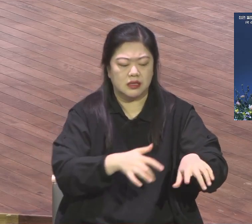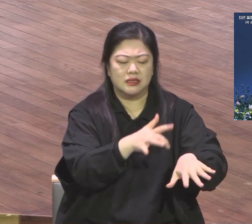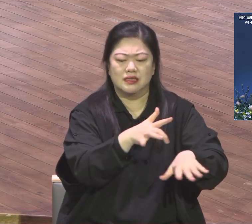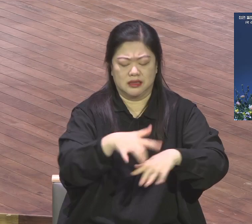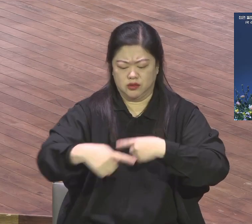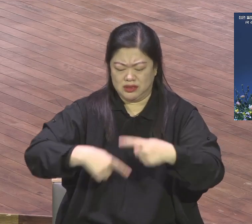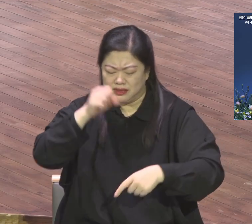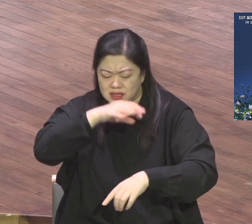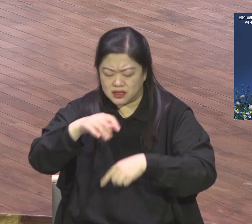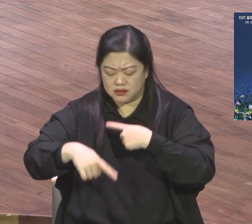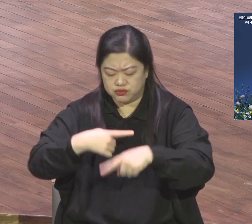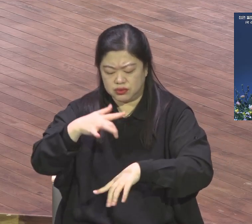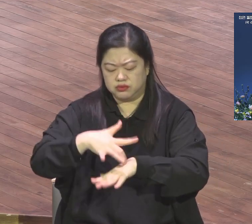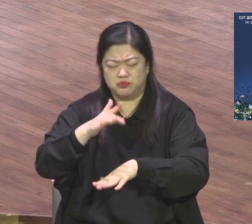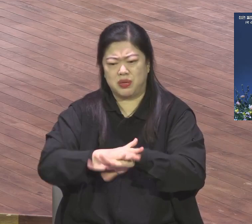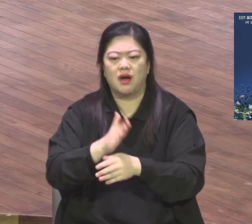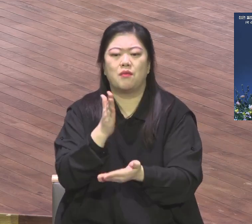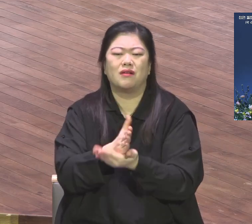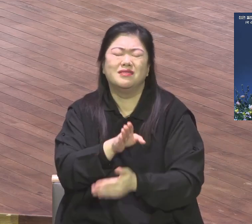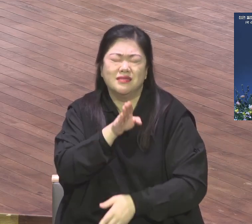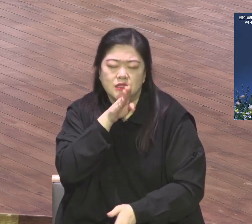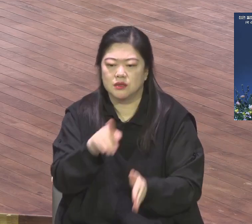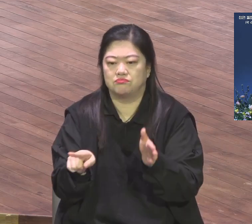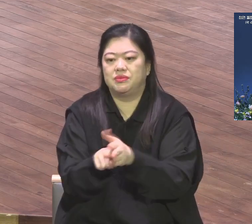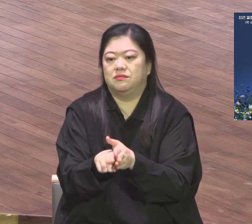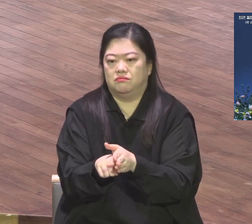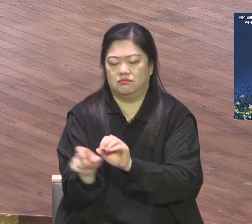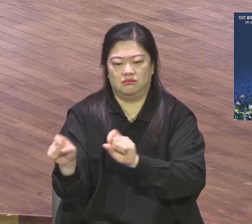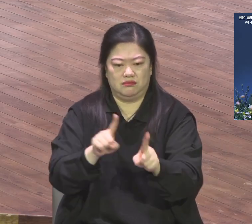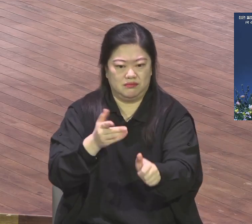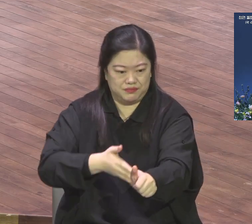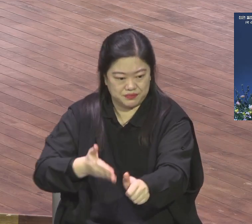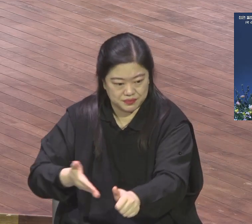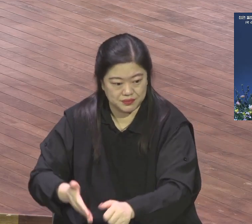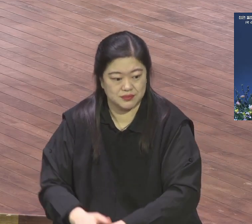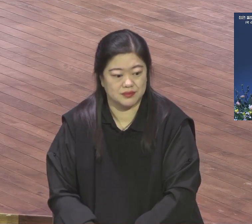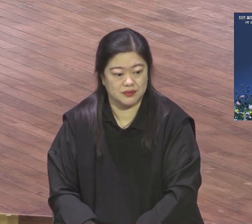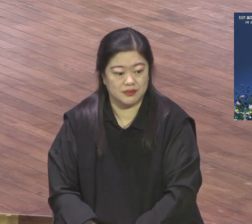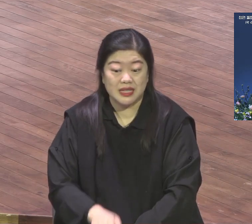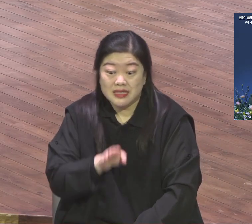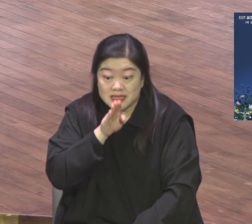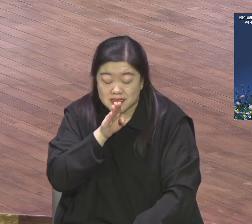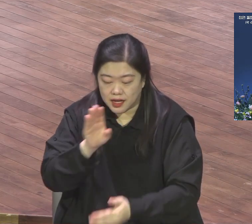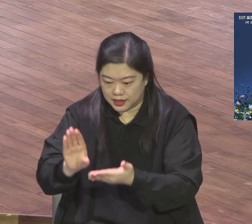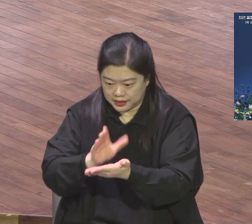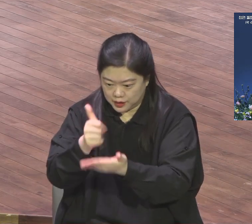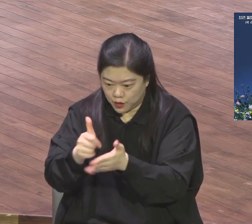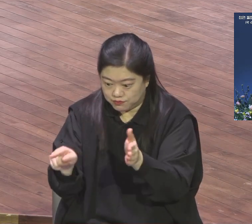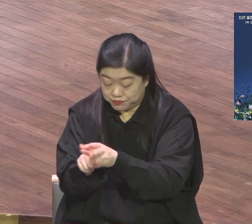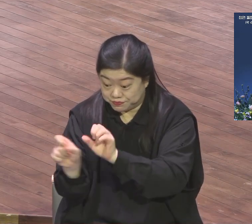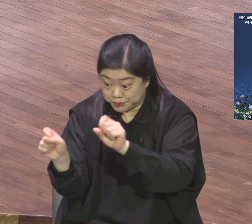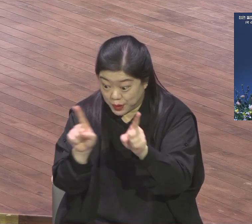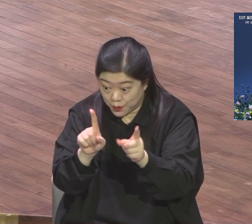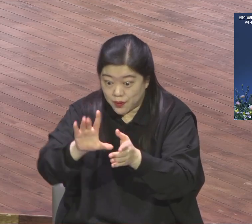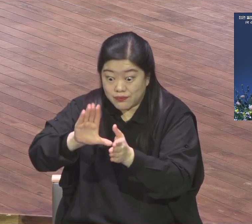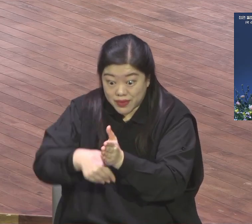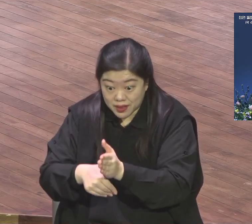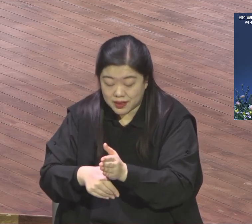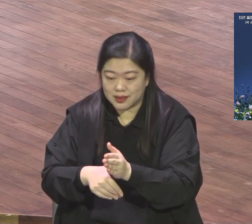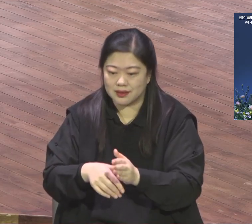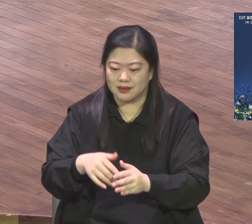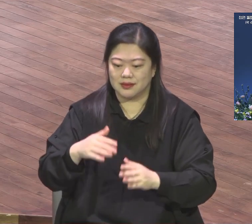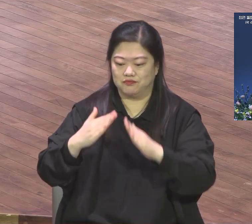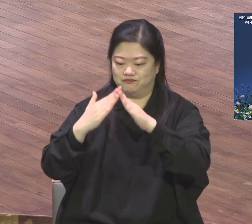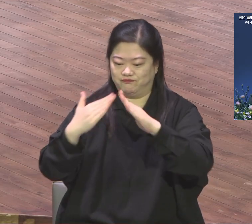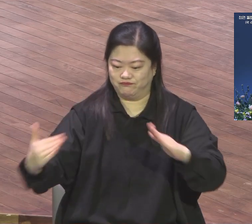이런 정면 돌파하는 믿음을 가질 때 여러분의 영육간의 장막대가 팍팍 넓혀지지요.